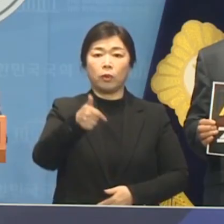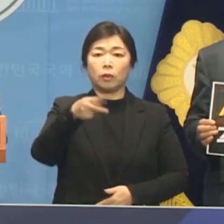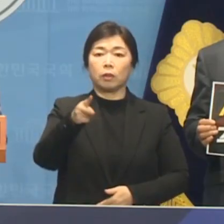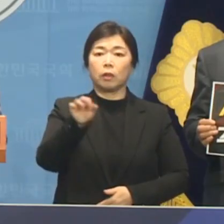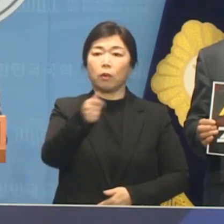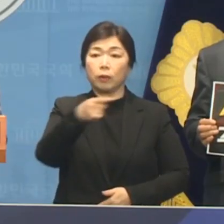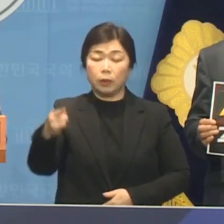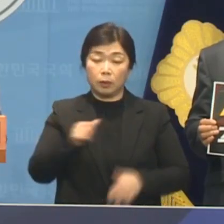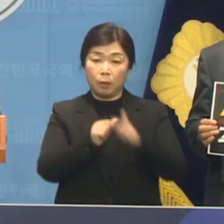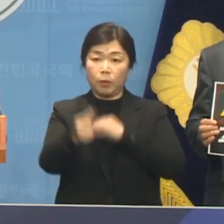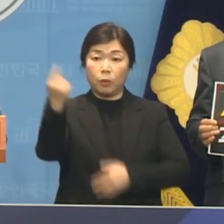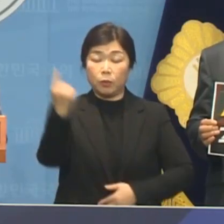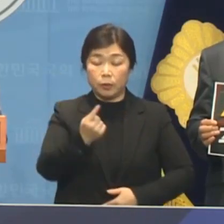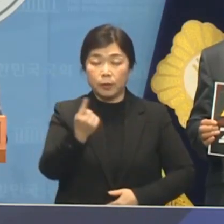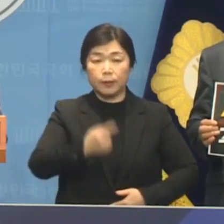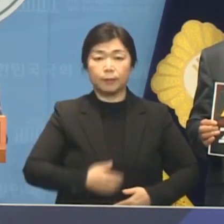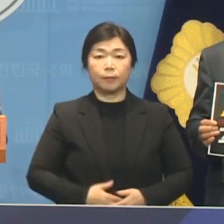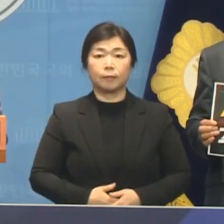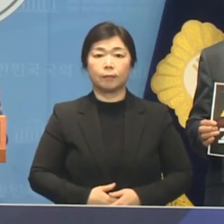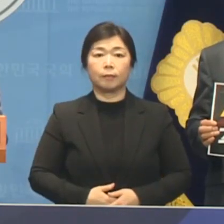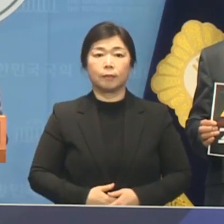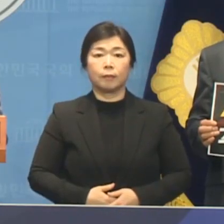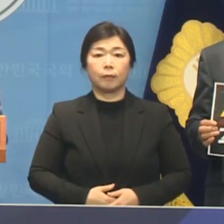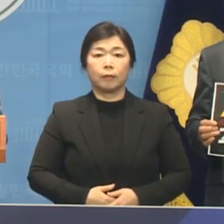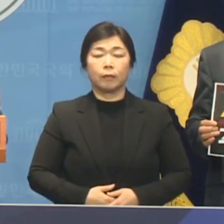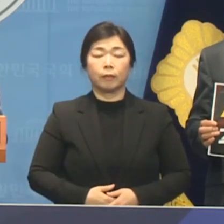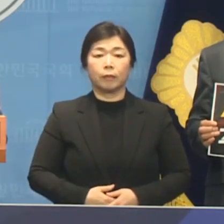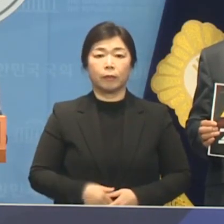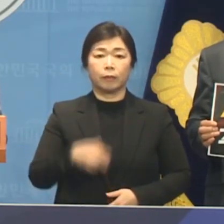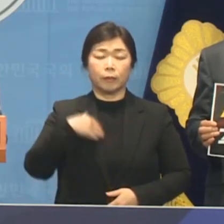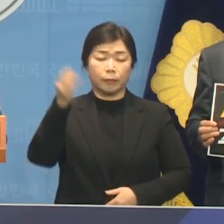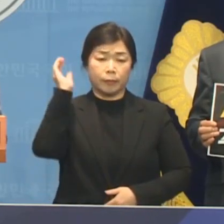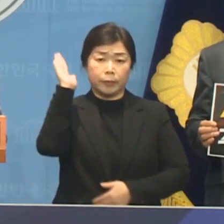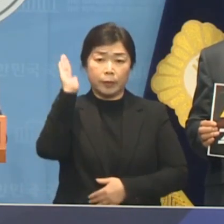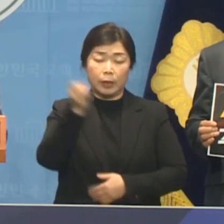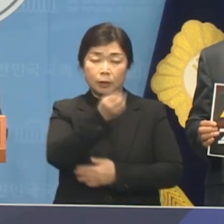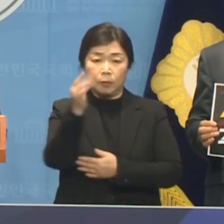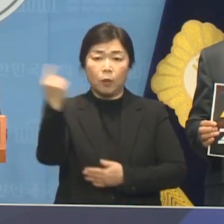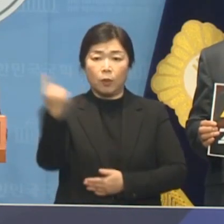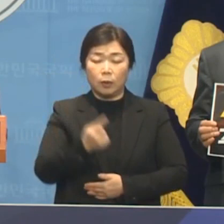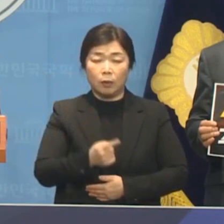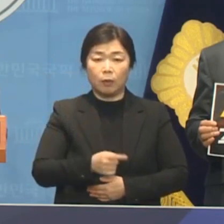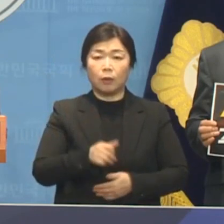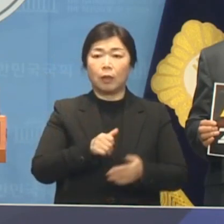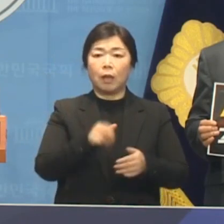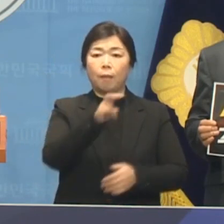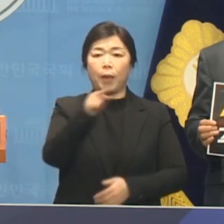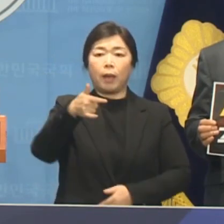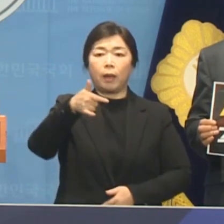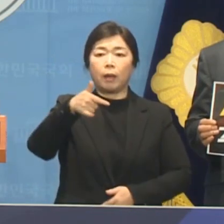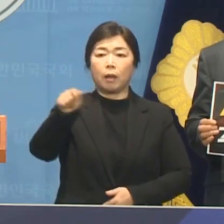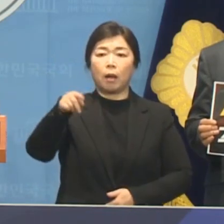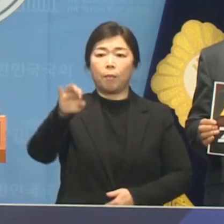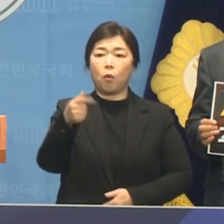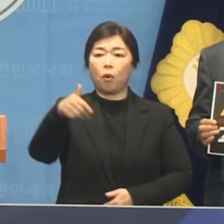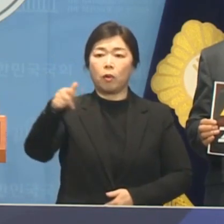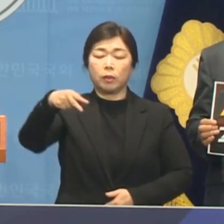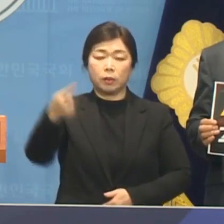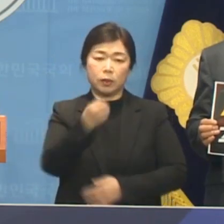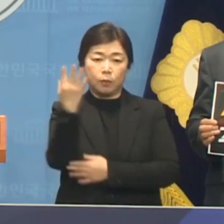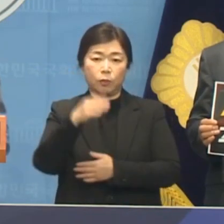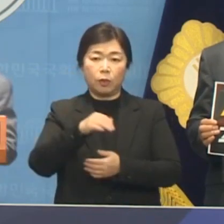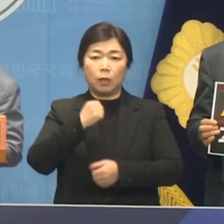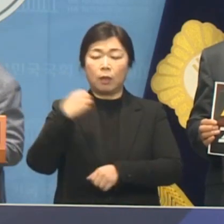권경희 대표님 나오셔서 메가 포커스 발행인 이렇게 나오셔서 대표님 나오셔서 성명